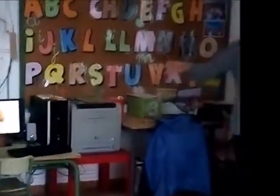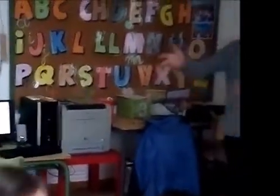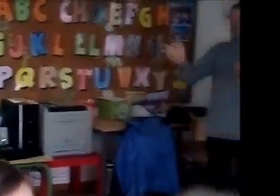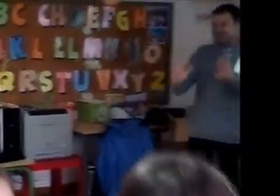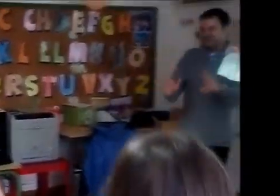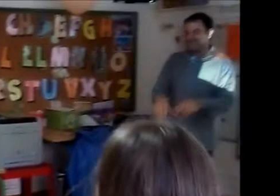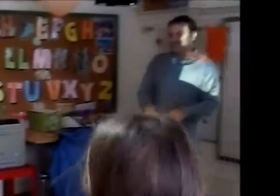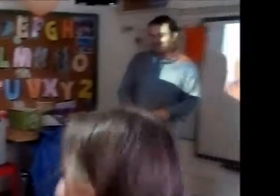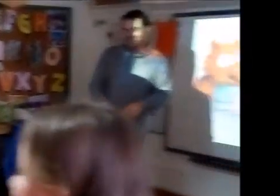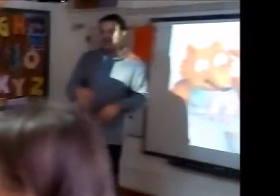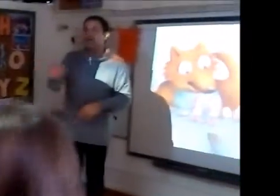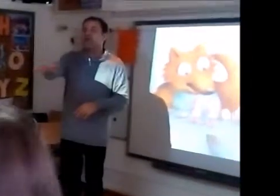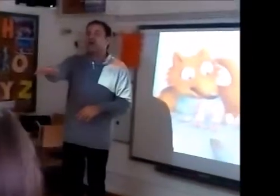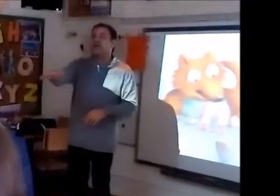Venga,